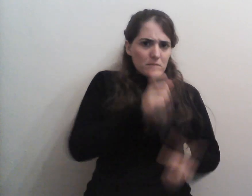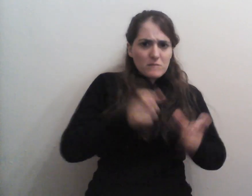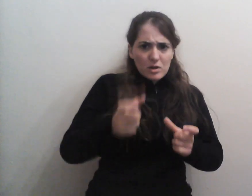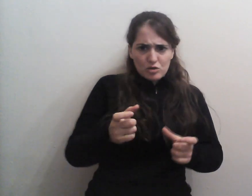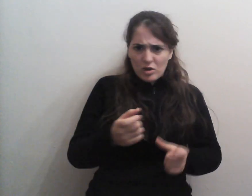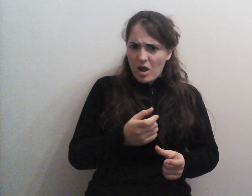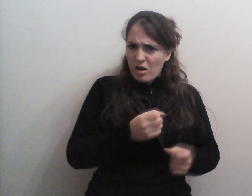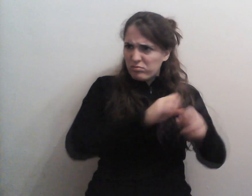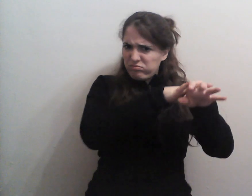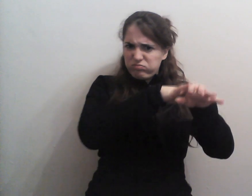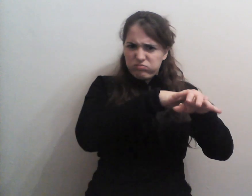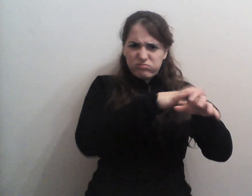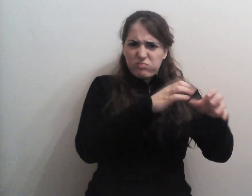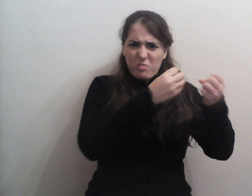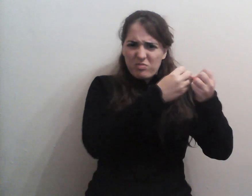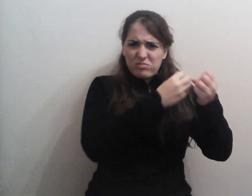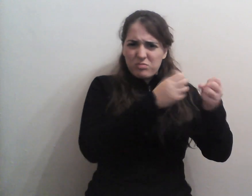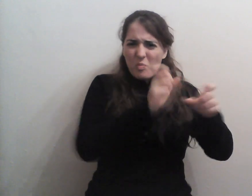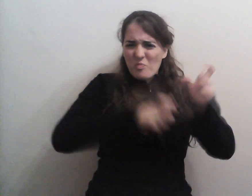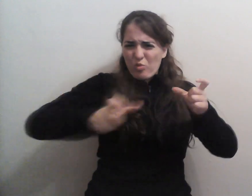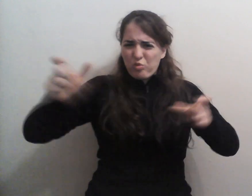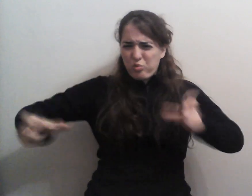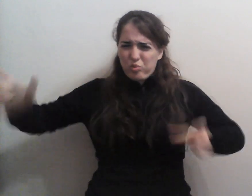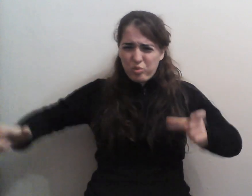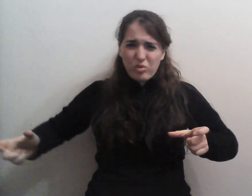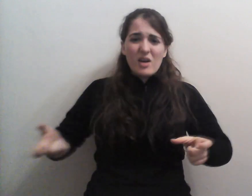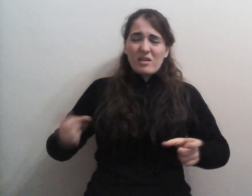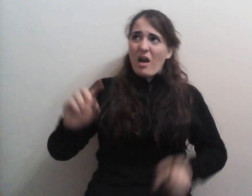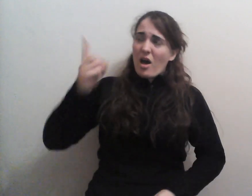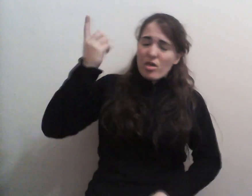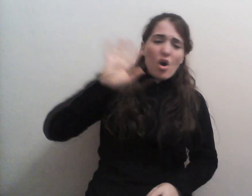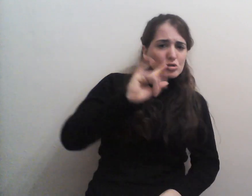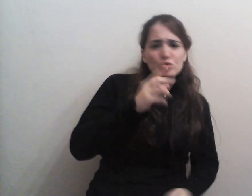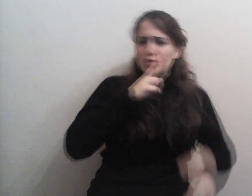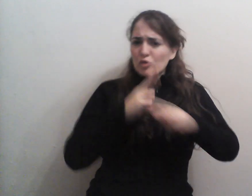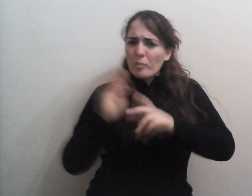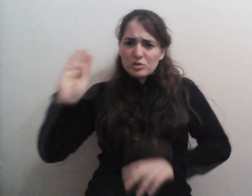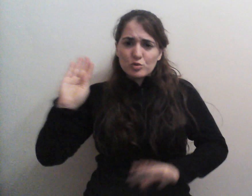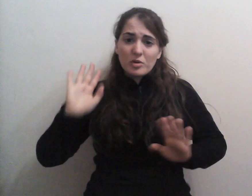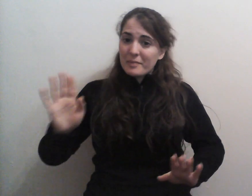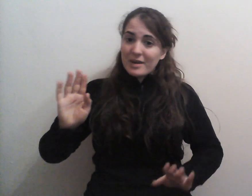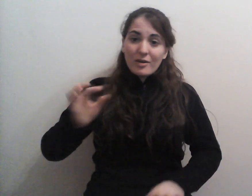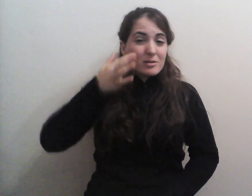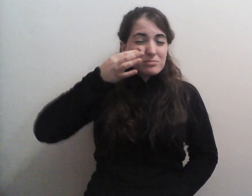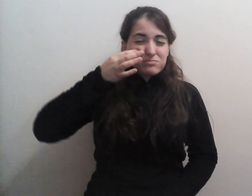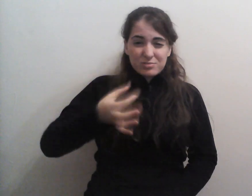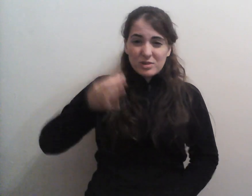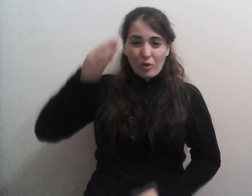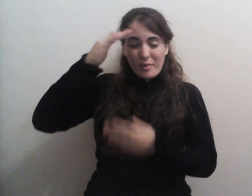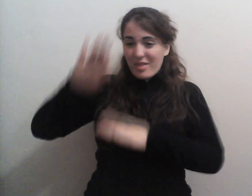no practicantes, pero no obedecen al Señor. Y por cierto, ya que estoy con este tema, si estás evangelizando en la calle y